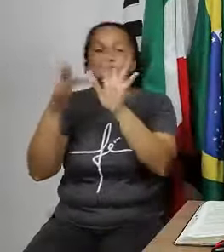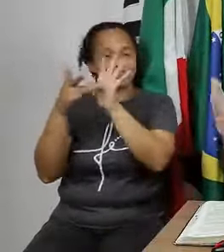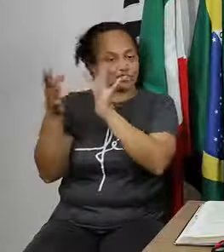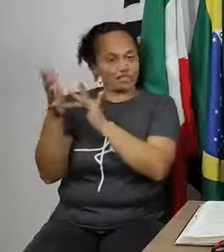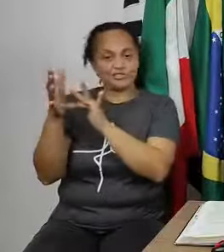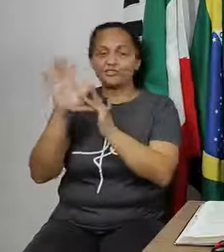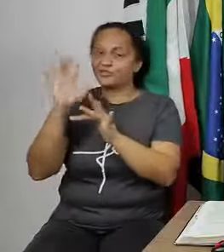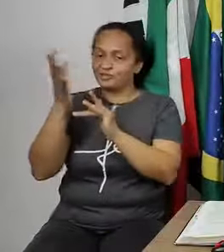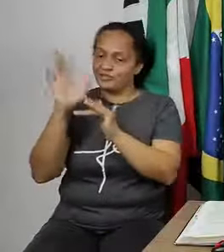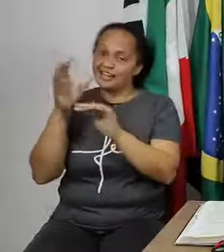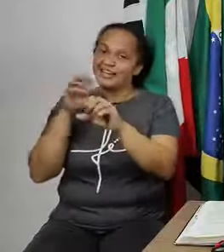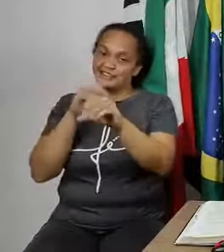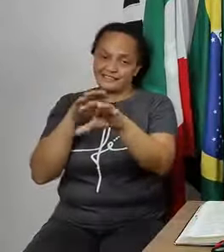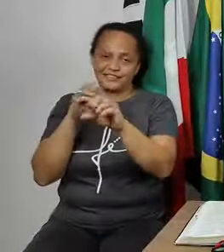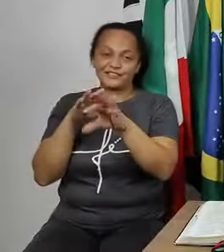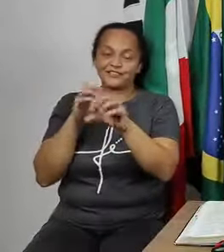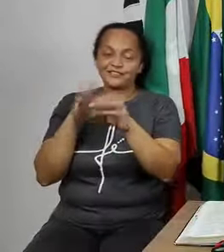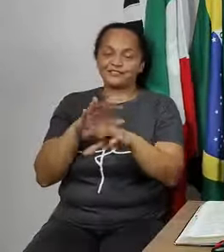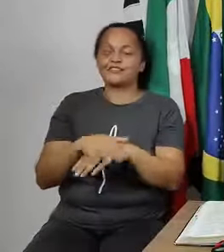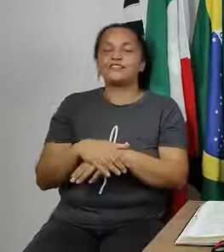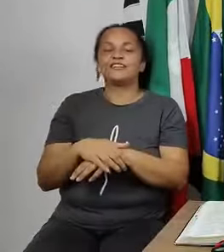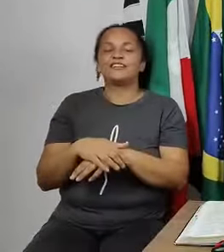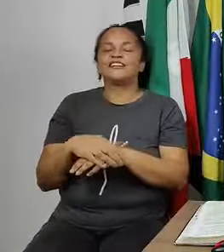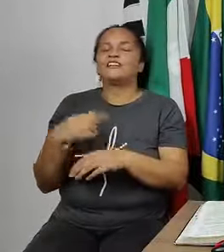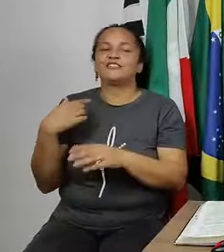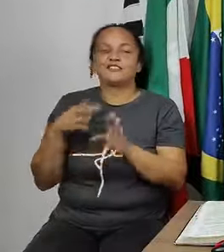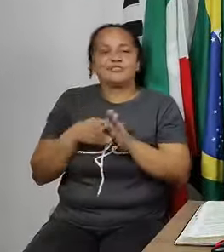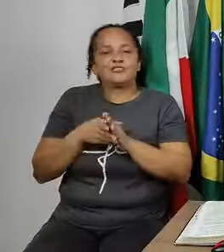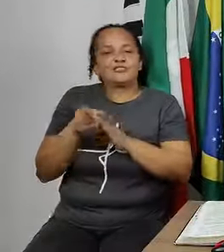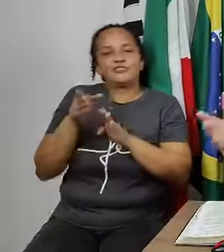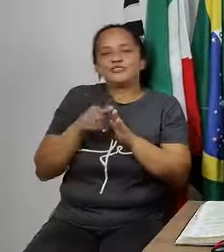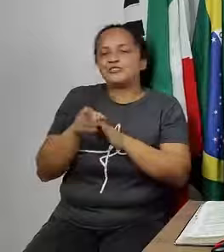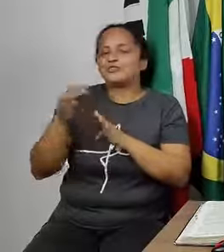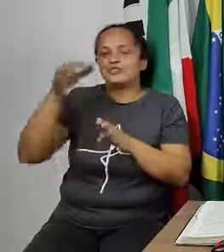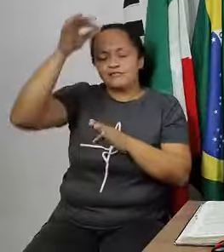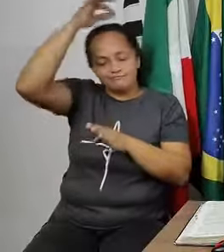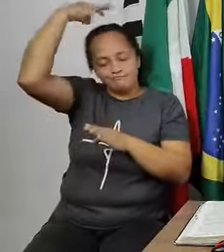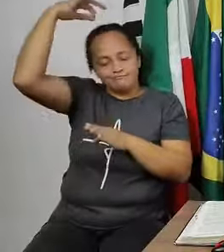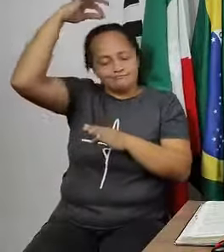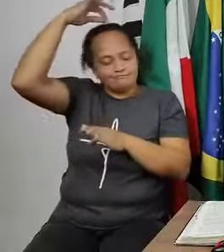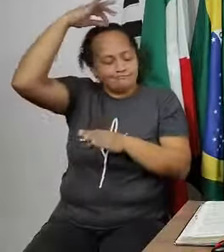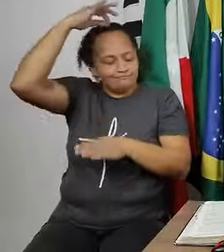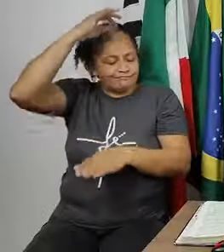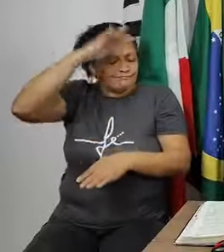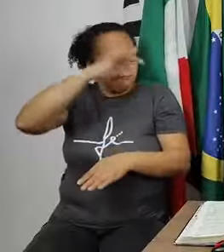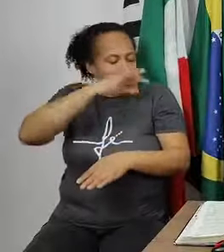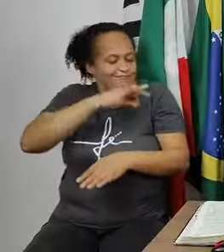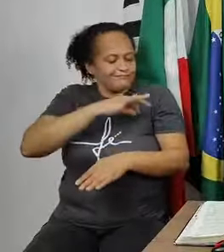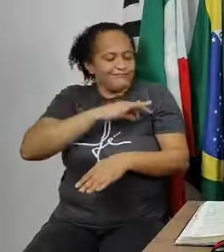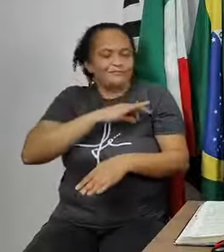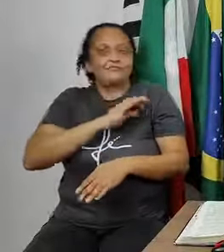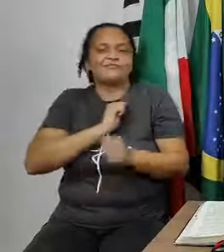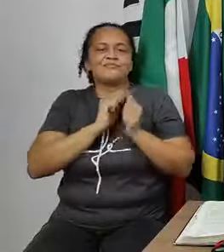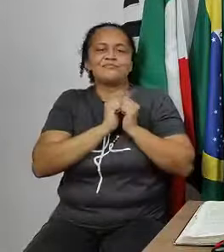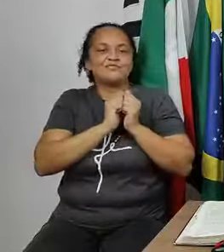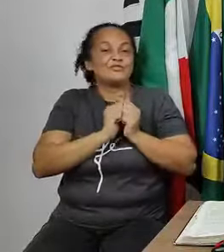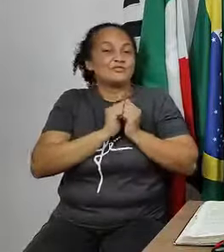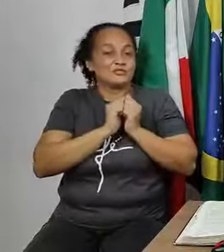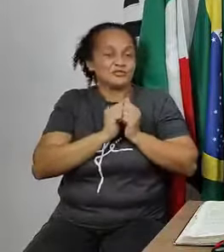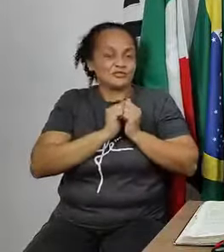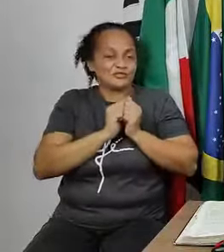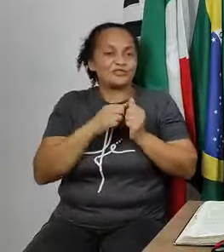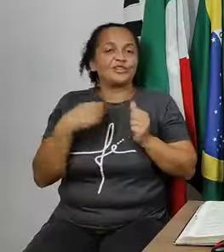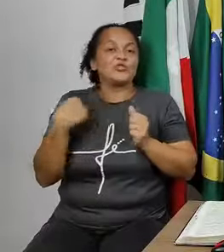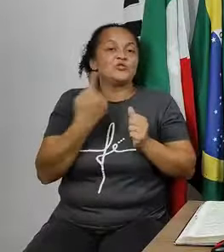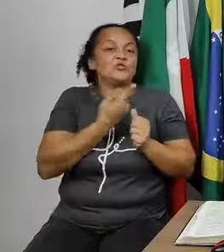glorioso Consolador, Ele habita em nós, glória a Deus, Ele é o nosso mestre. O Espírito Santo é o mestre da